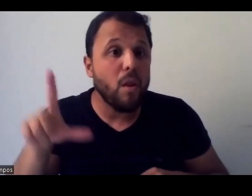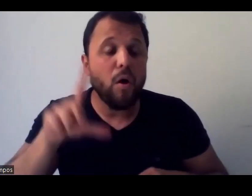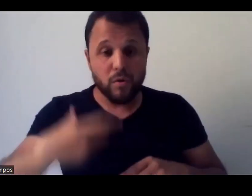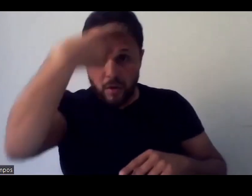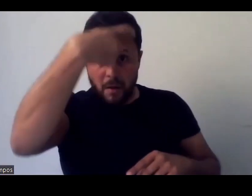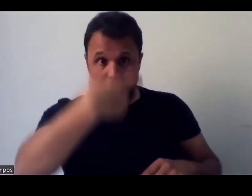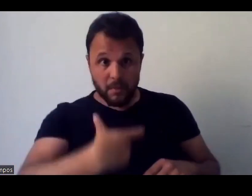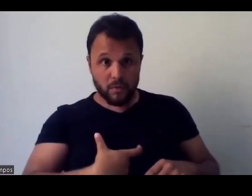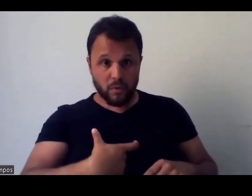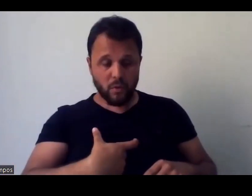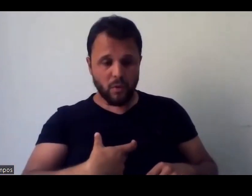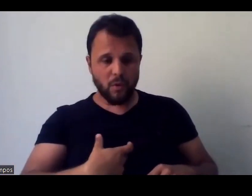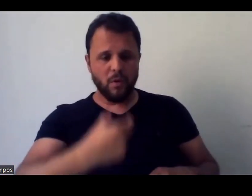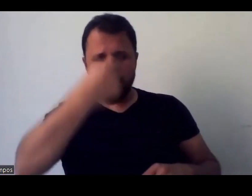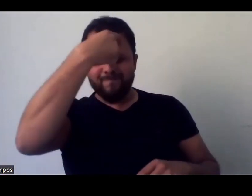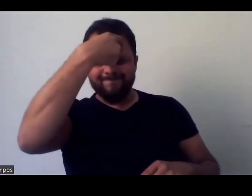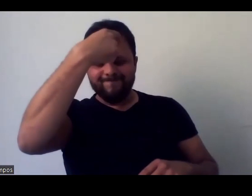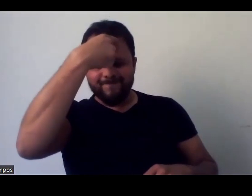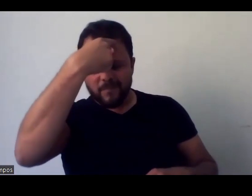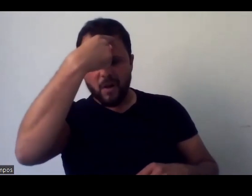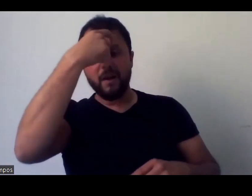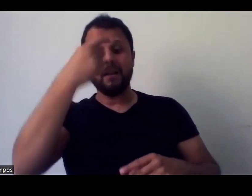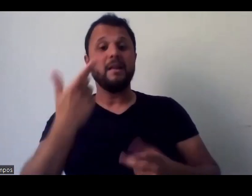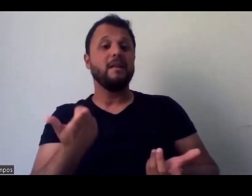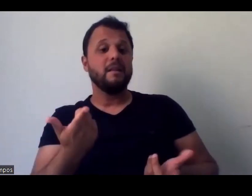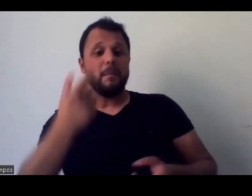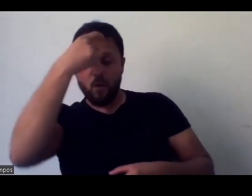a noção de indivíduo, a noção de coletividade,